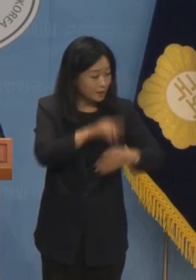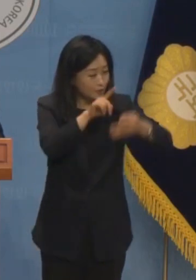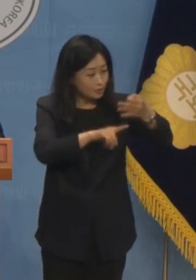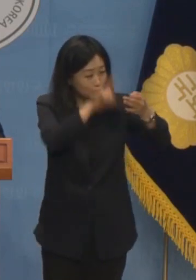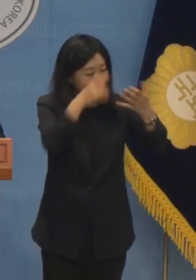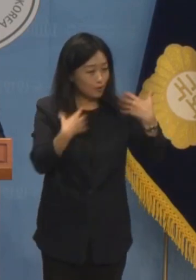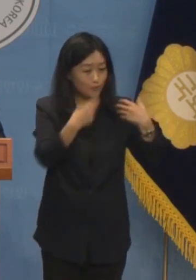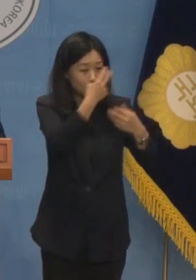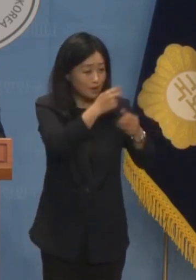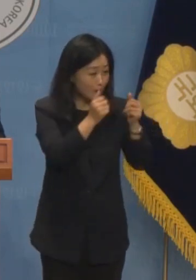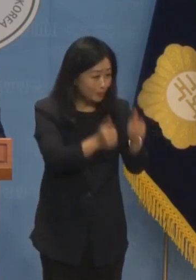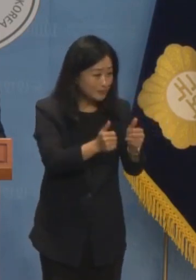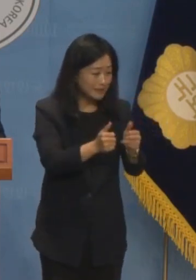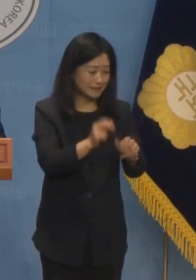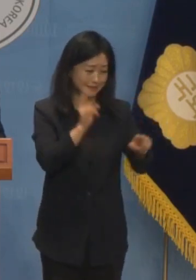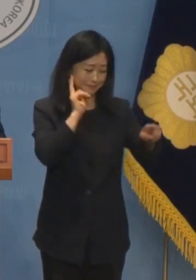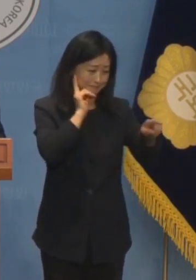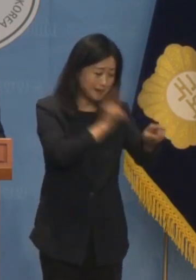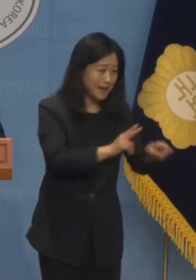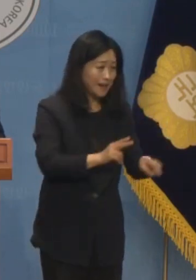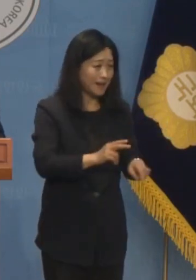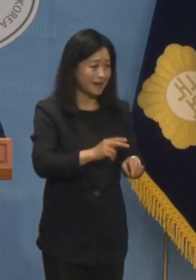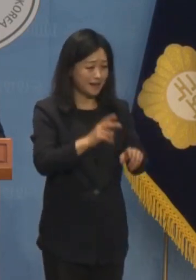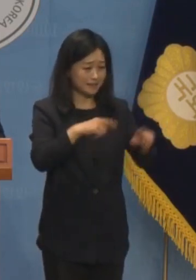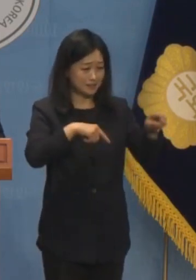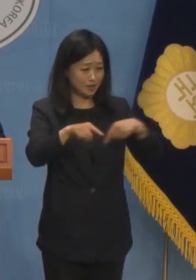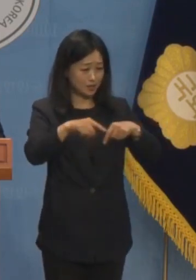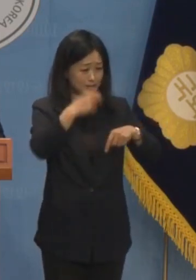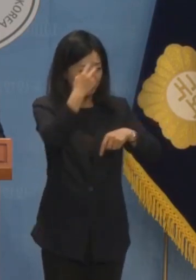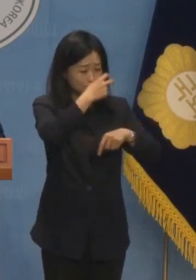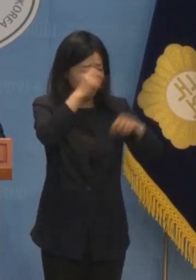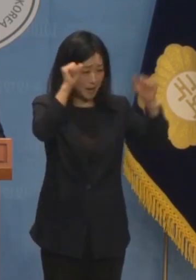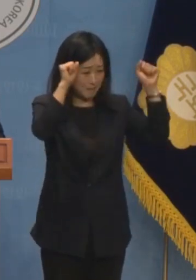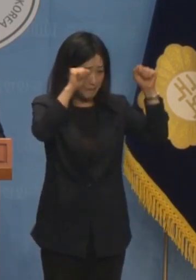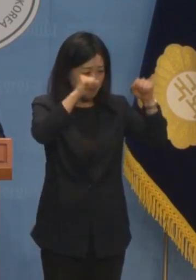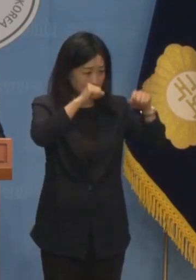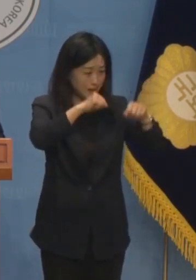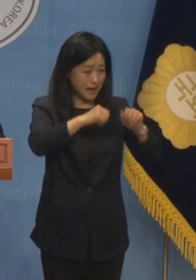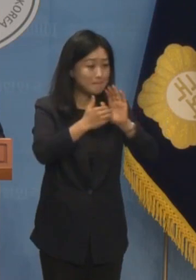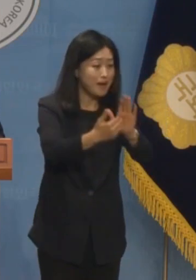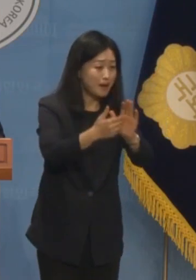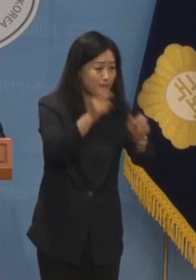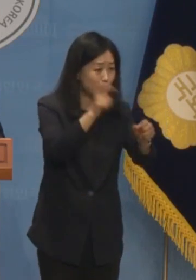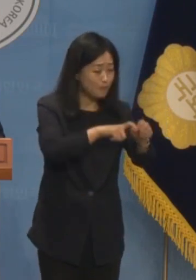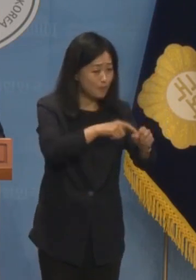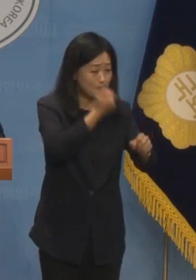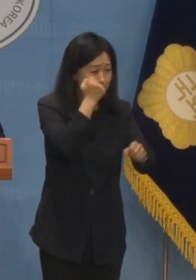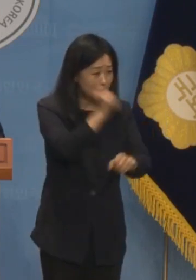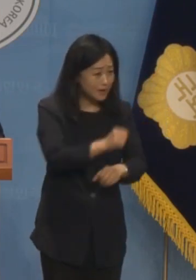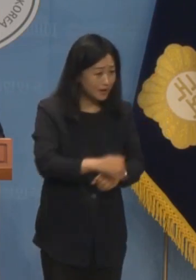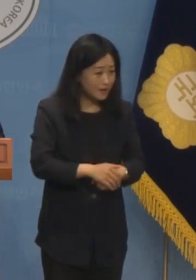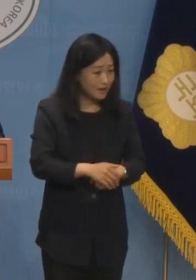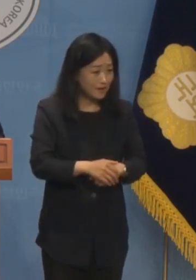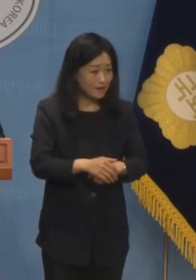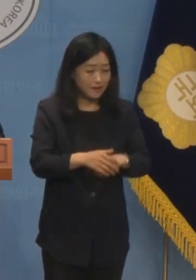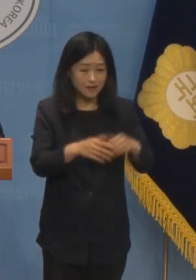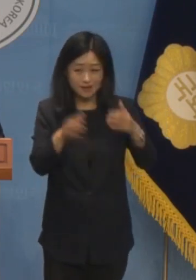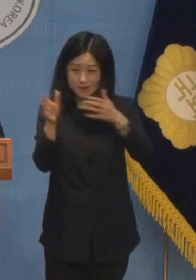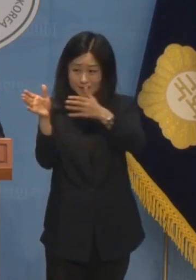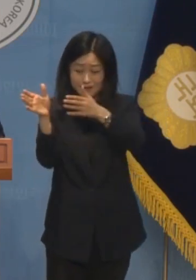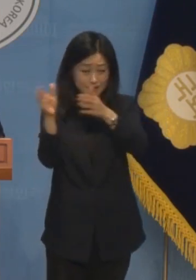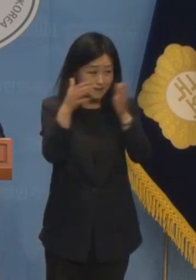정권과 검찰은 비열한 정치 수사로 추락하는 국정 지도를 멈춰 세우고 국면을 전환하고